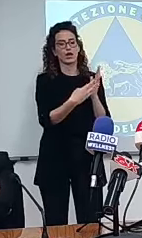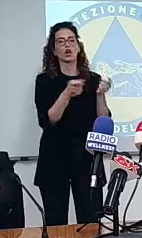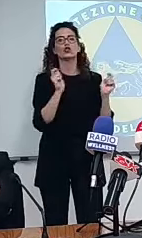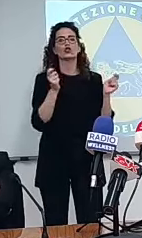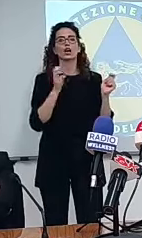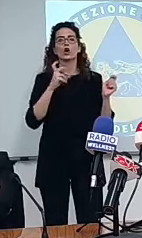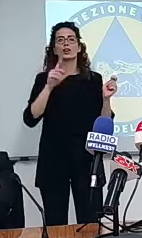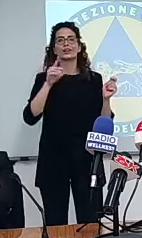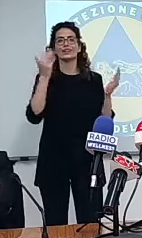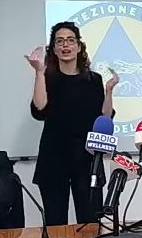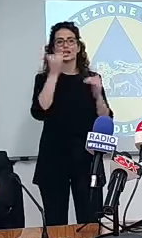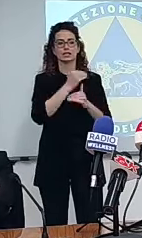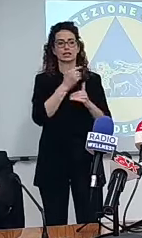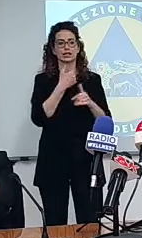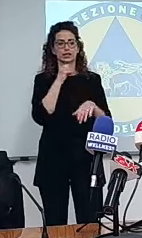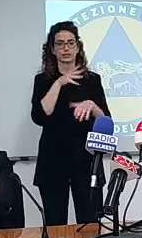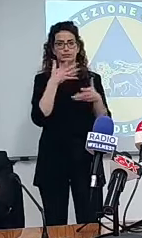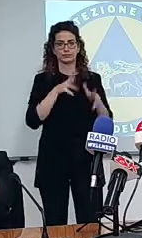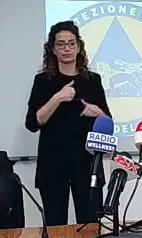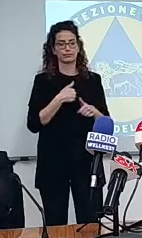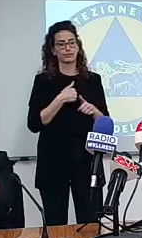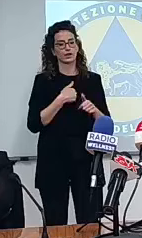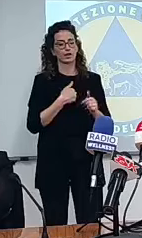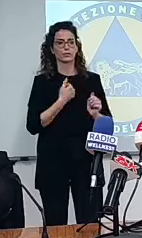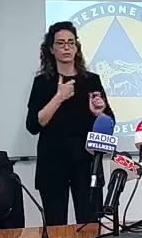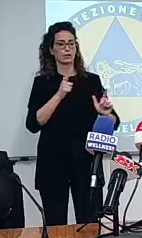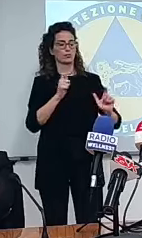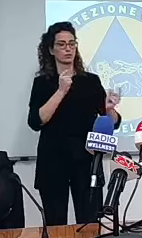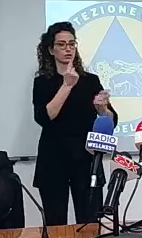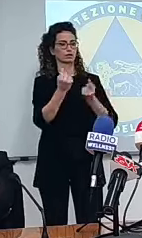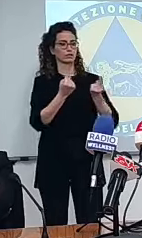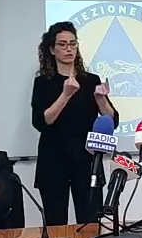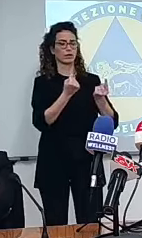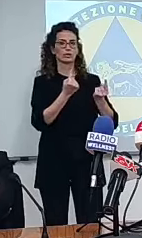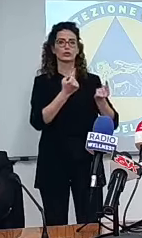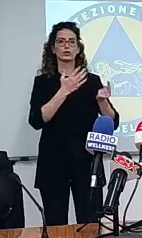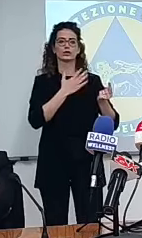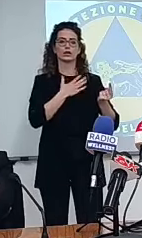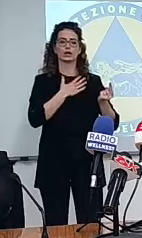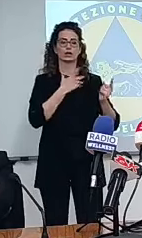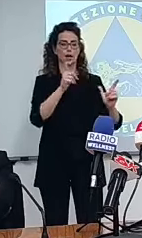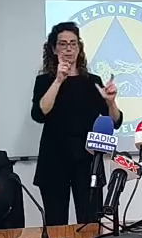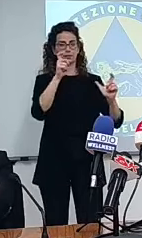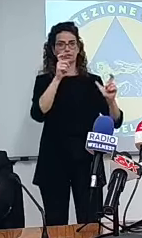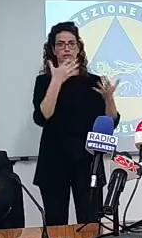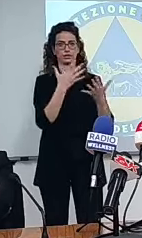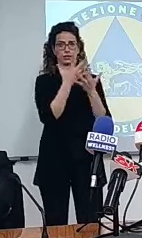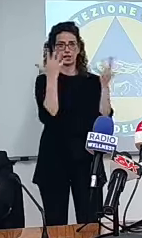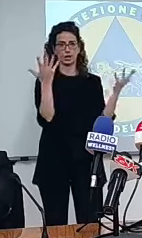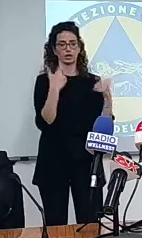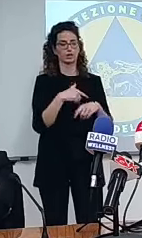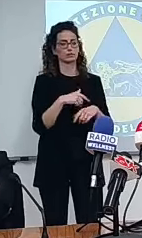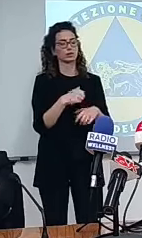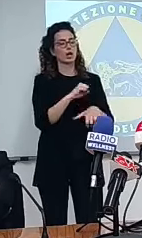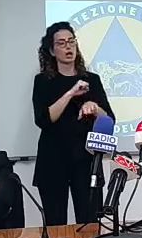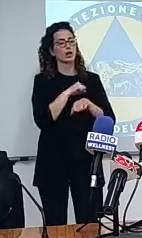pubblicato, dando una fotografia estremamente esatta della percentuale anagrafica delle popolazioni vaccinate. Mi pare che lei appunto